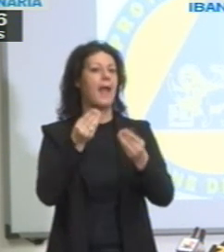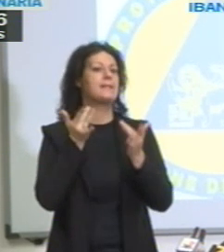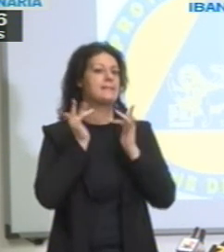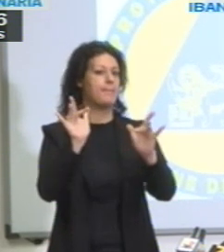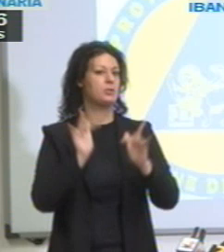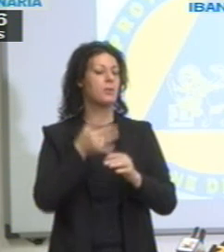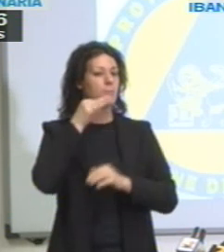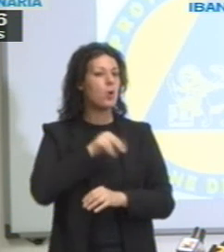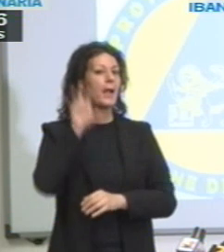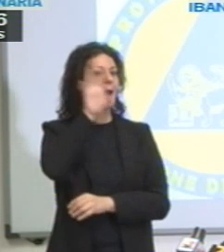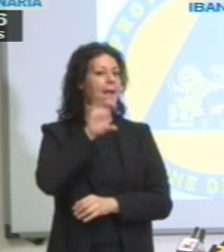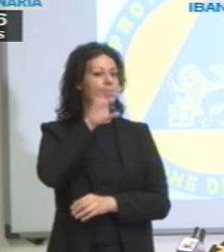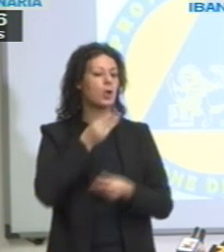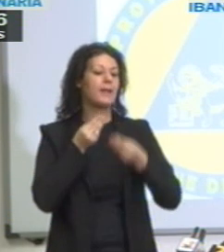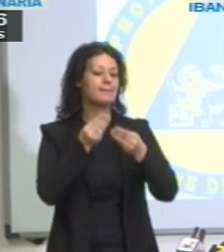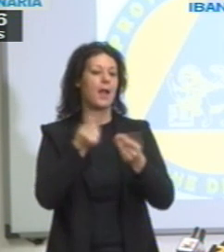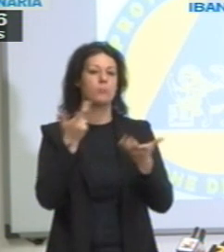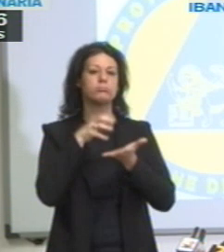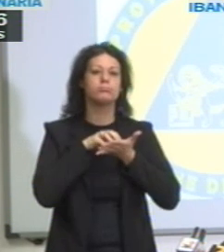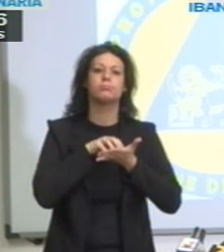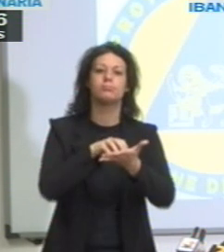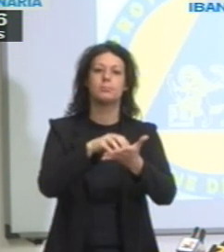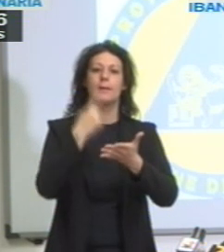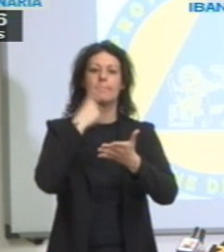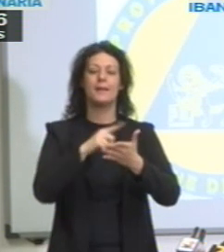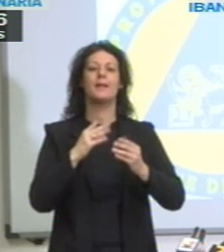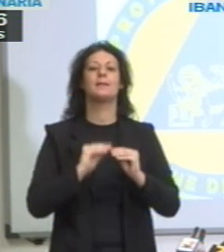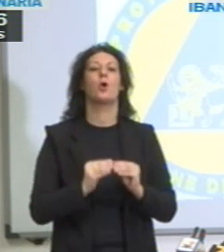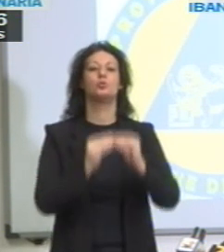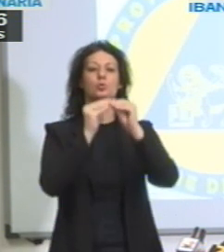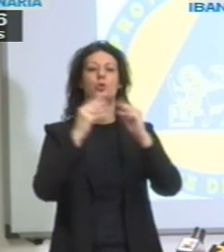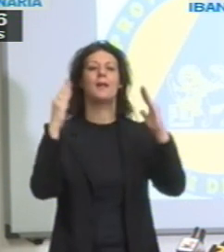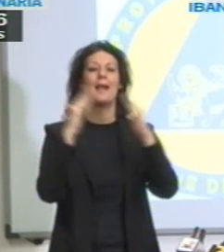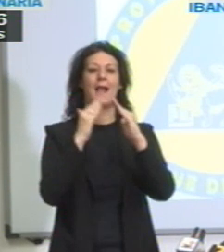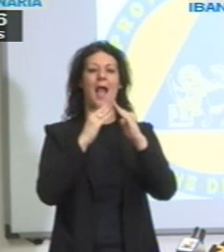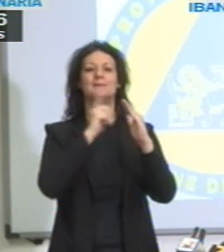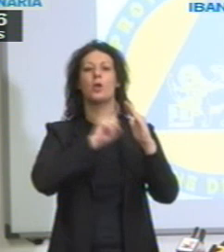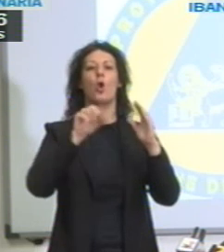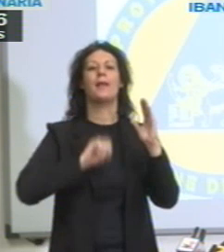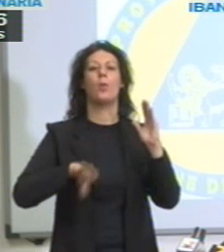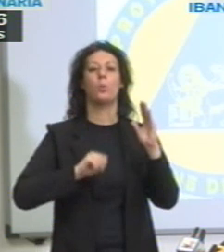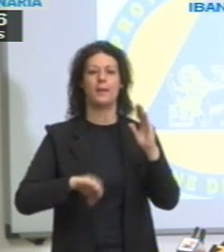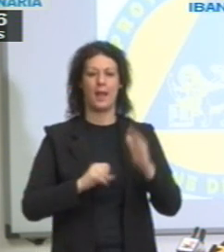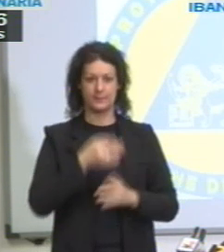incentivi regionali a chi costruisce case energicamente efficienti e non inquinanti? Da farsi a